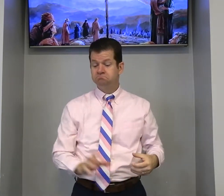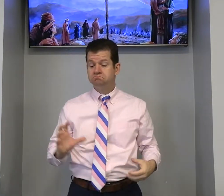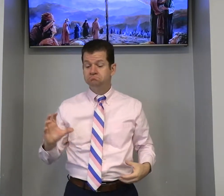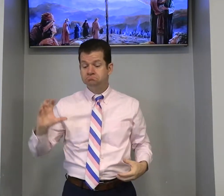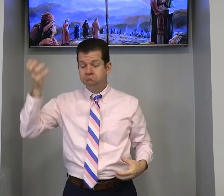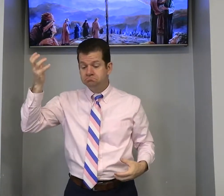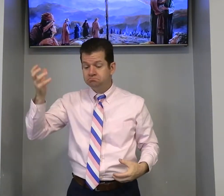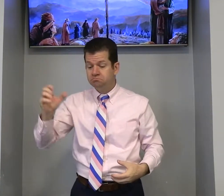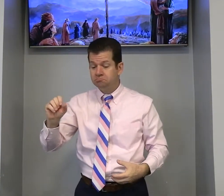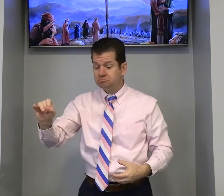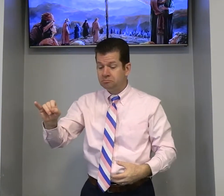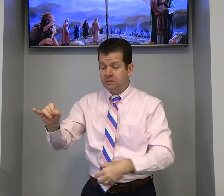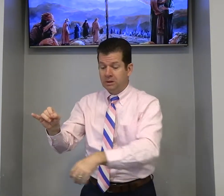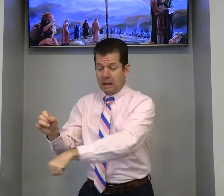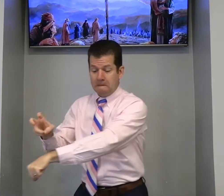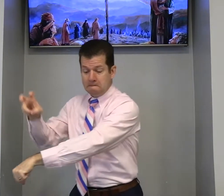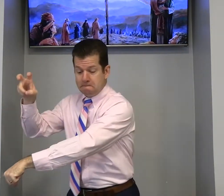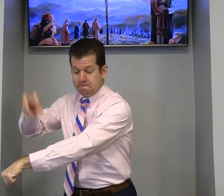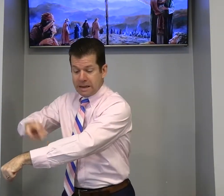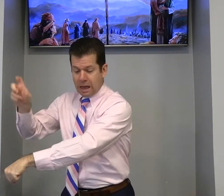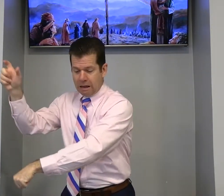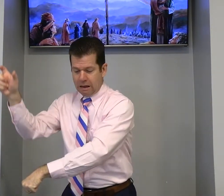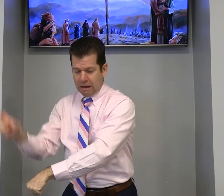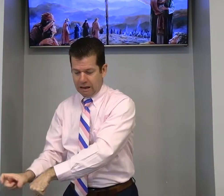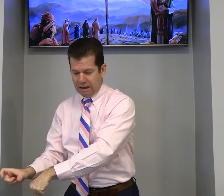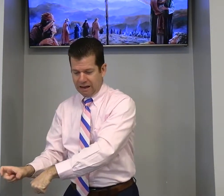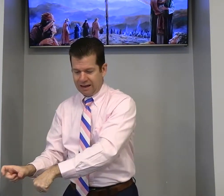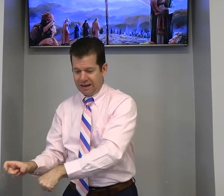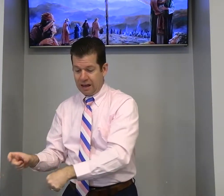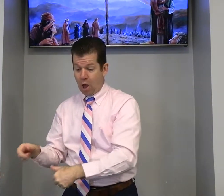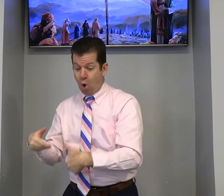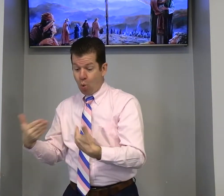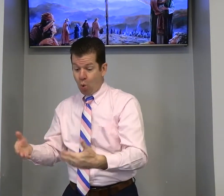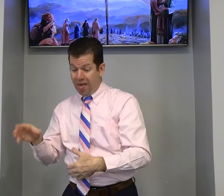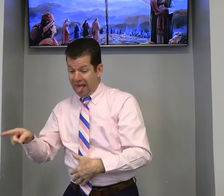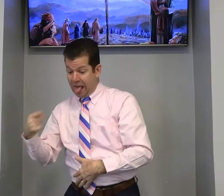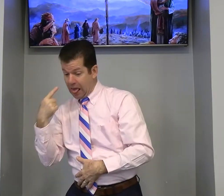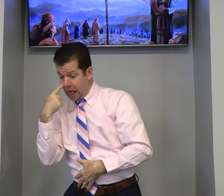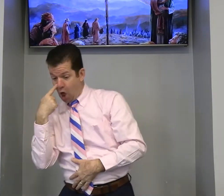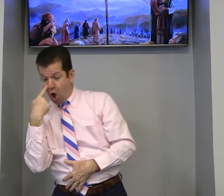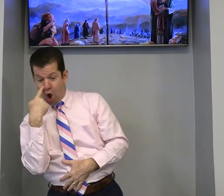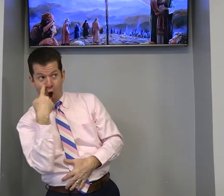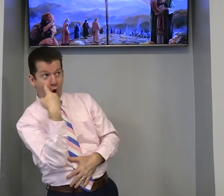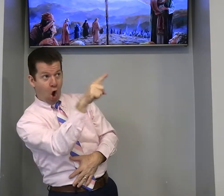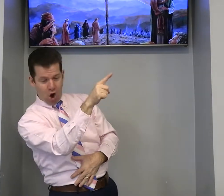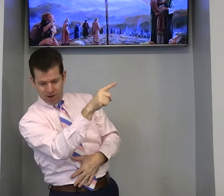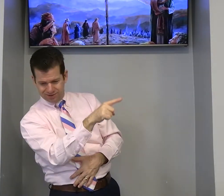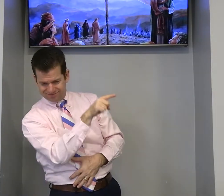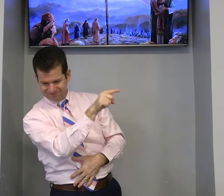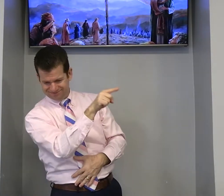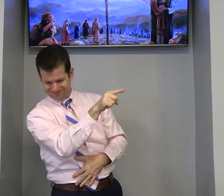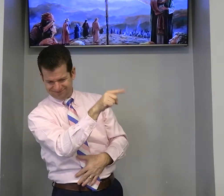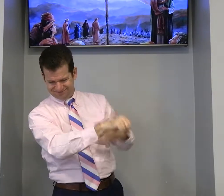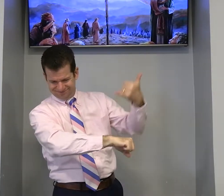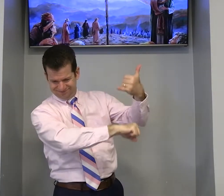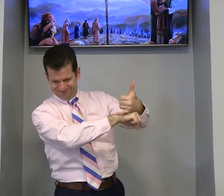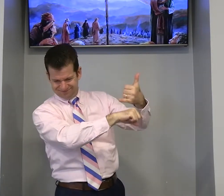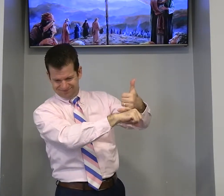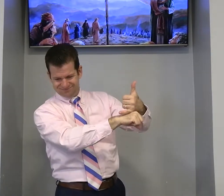haste, e a pessoa mordida, quando ela olhou para a